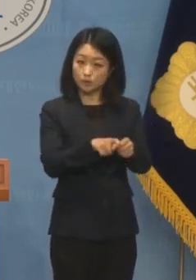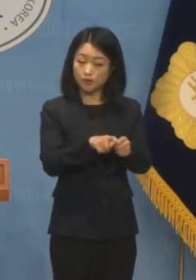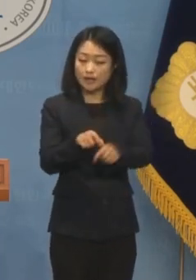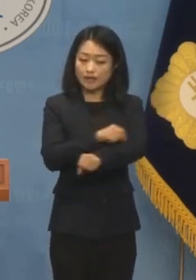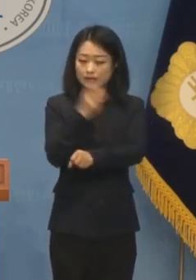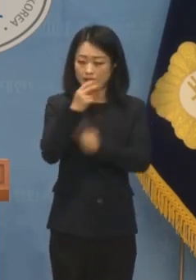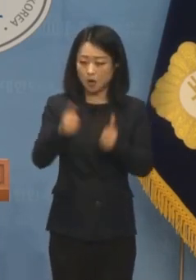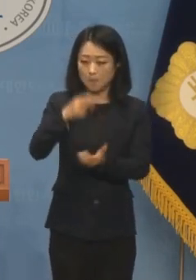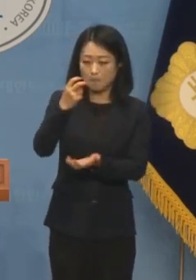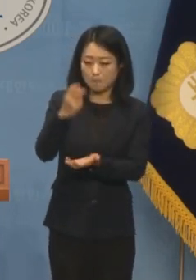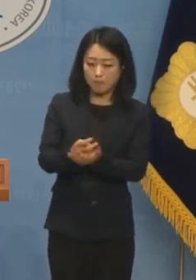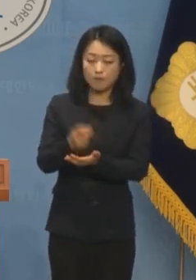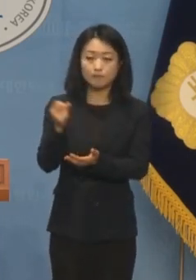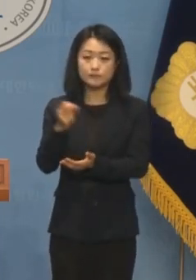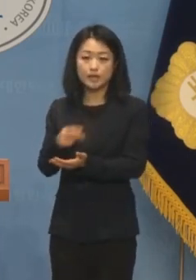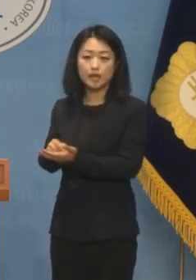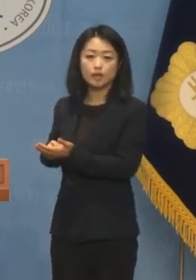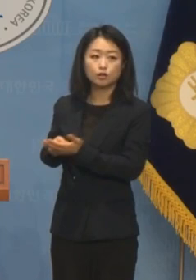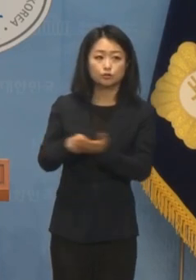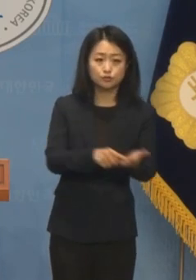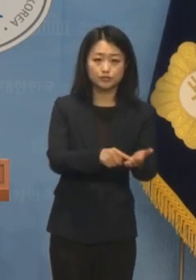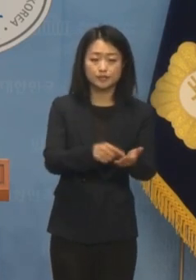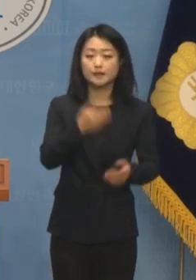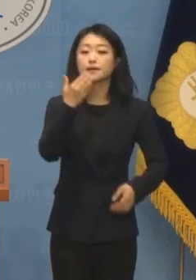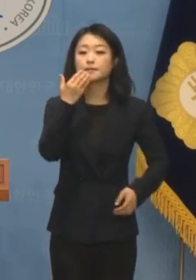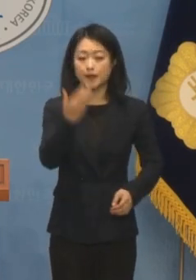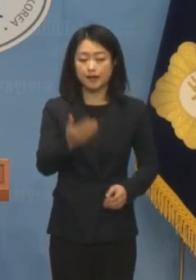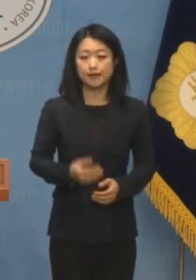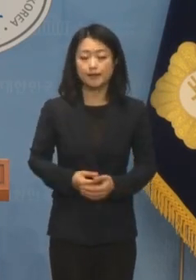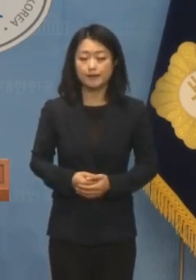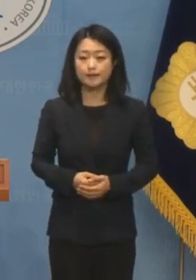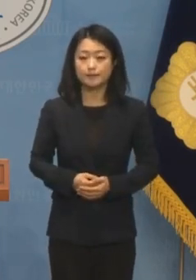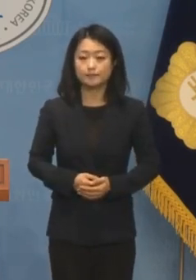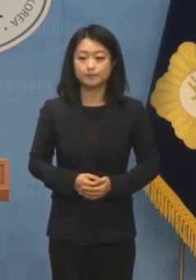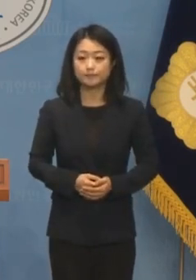특검법 재추진에 온 힘을 다하겠습니다.